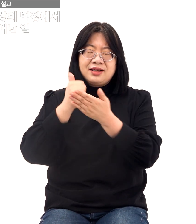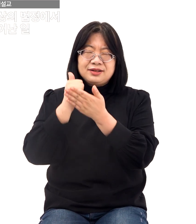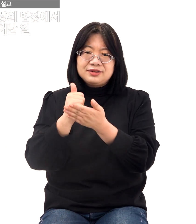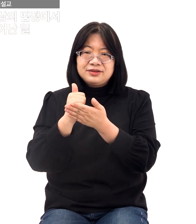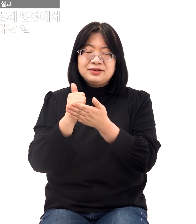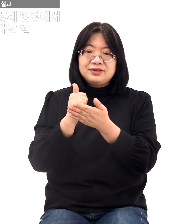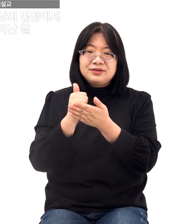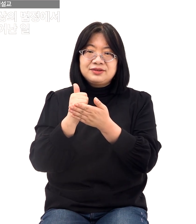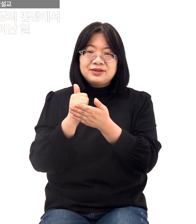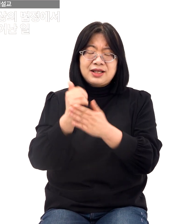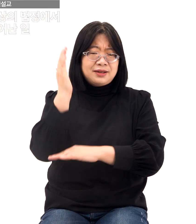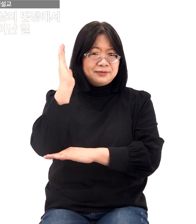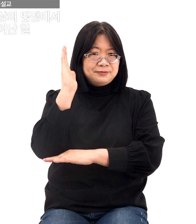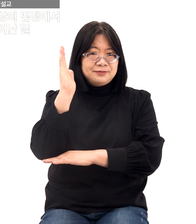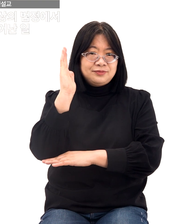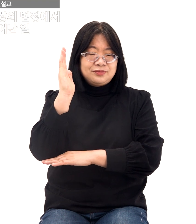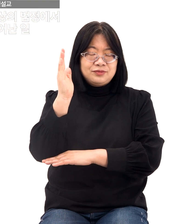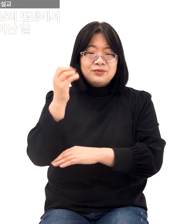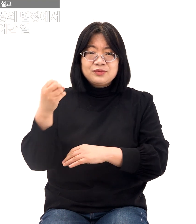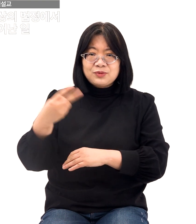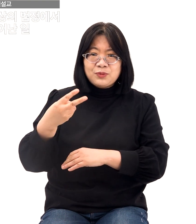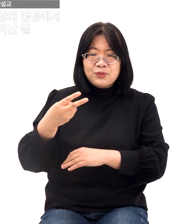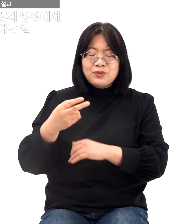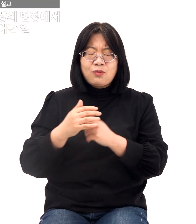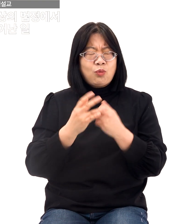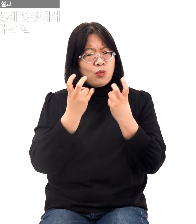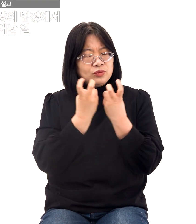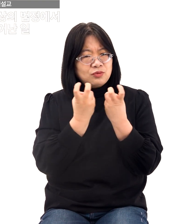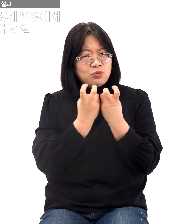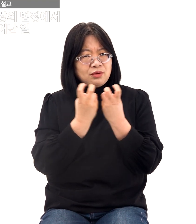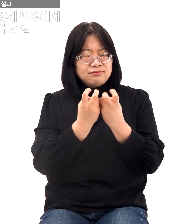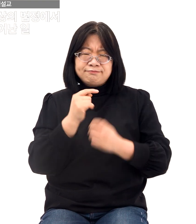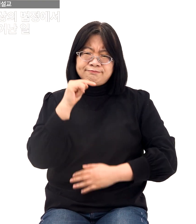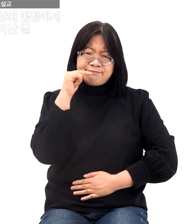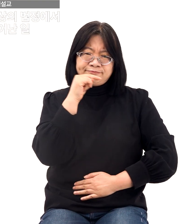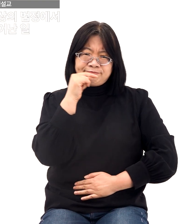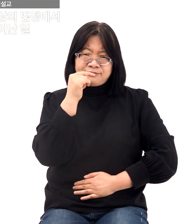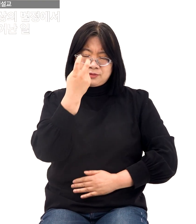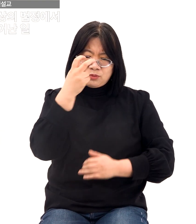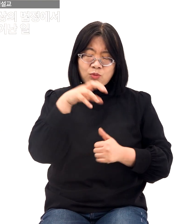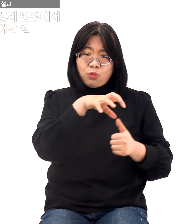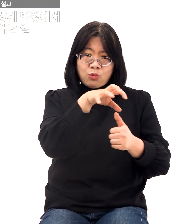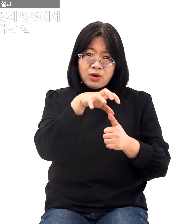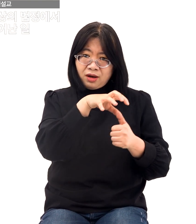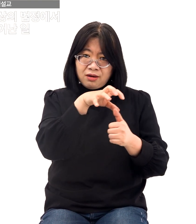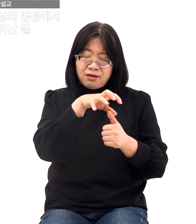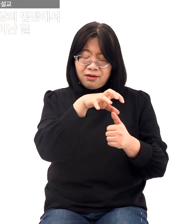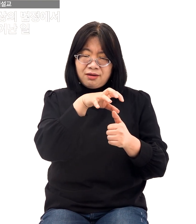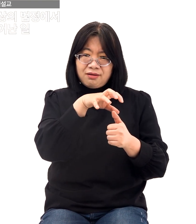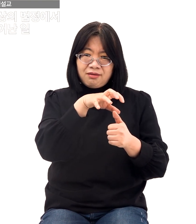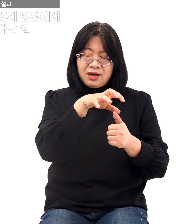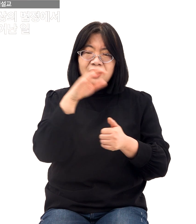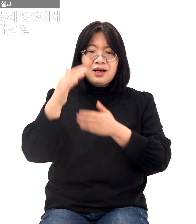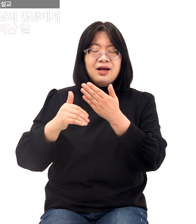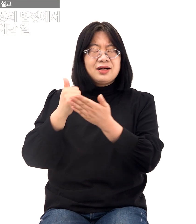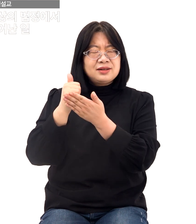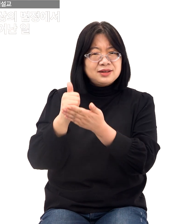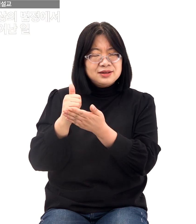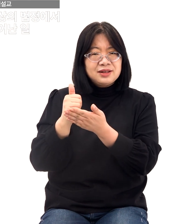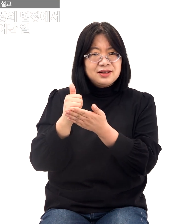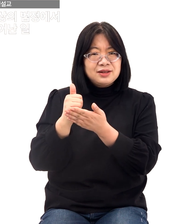하나님의 메시지와 또 그들을 어떻게 철저히 보호하시는가에 대한